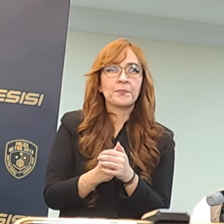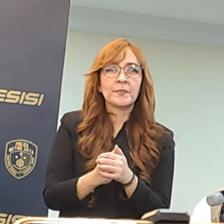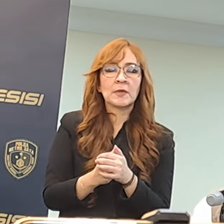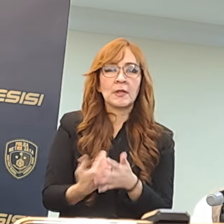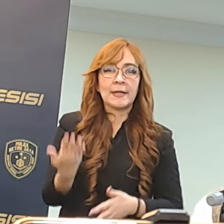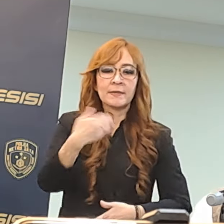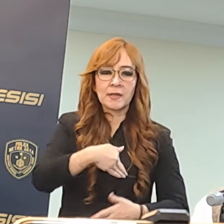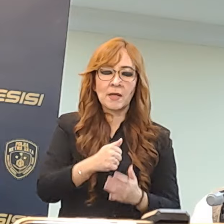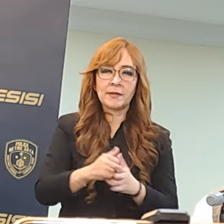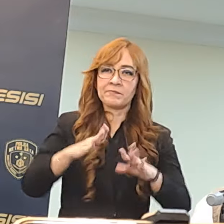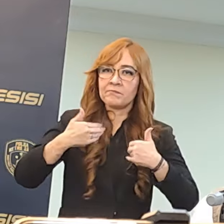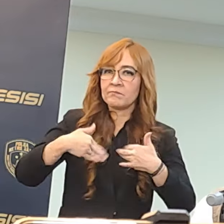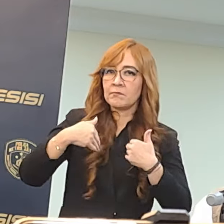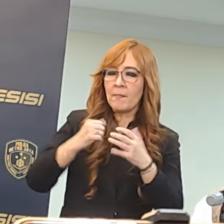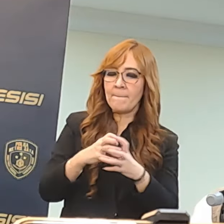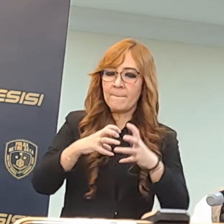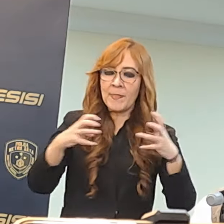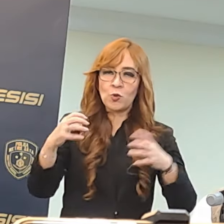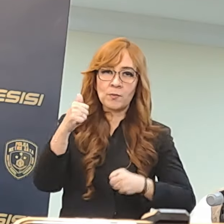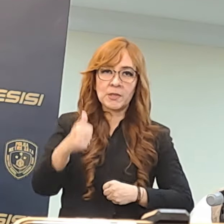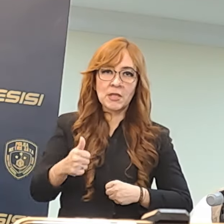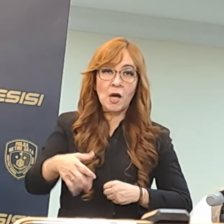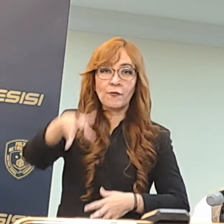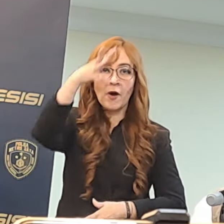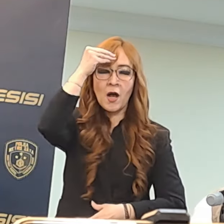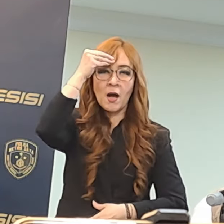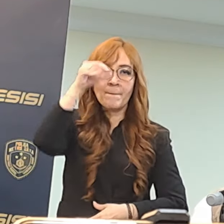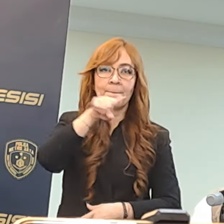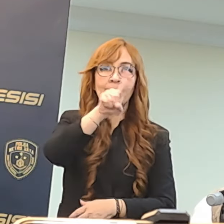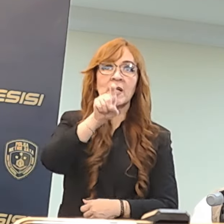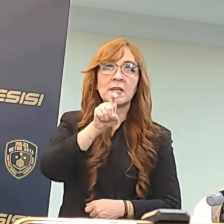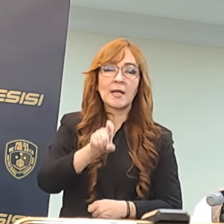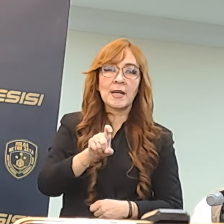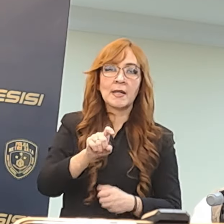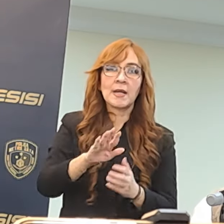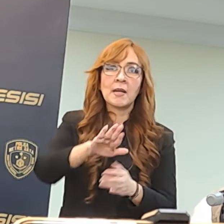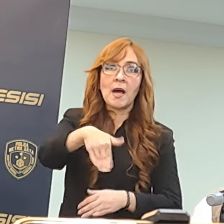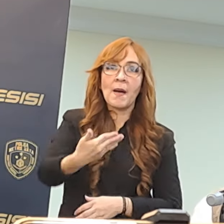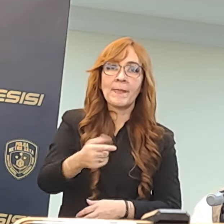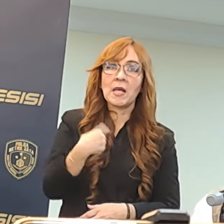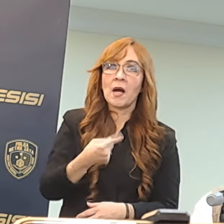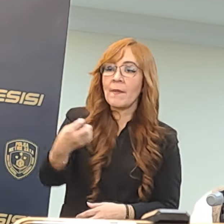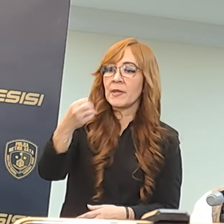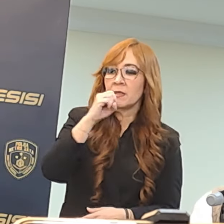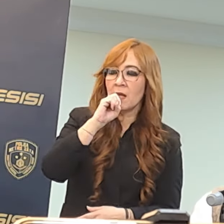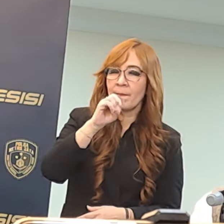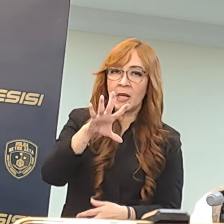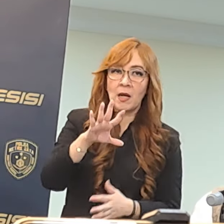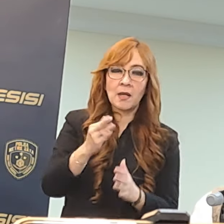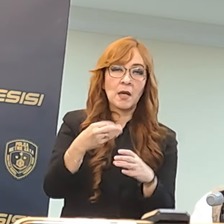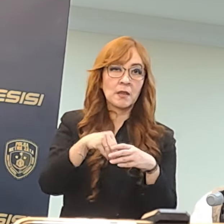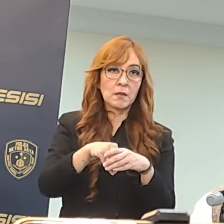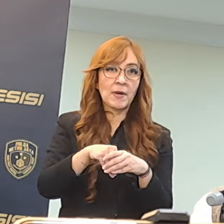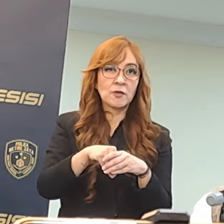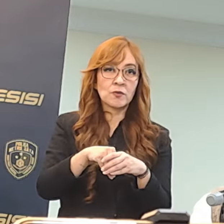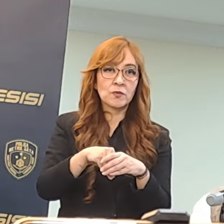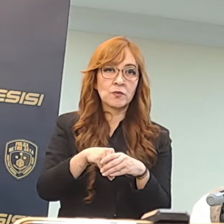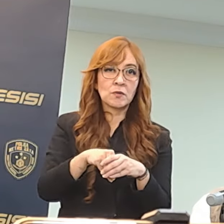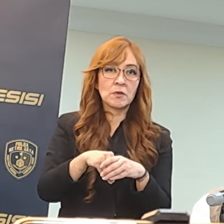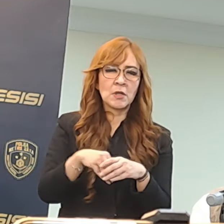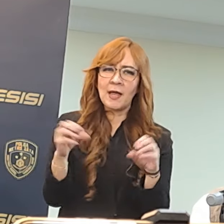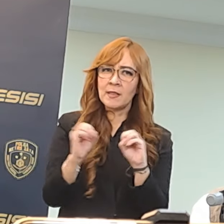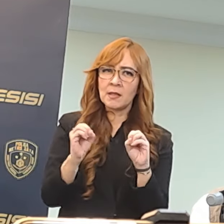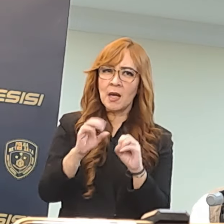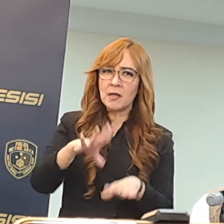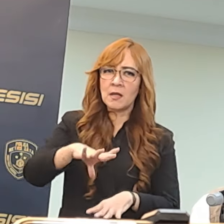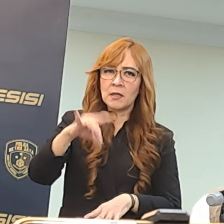kesadaran penuh, dapat memahami pertanyaan diberikan dan menyampaikan informasi terkait peristiwa yang terjadi, termasuk juga tidak ditemukan